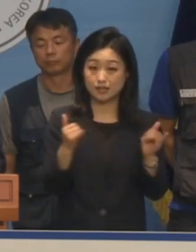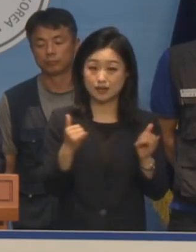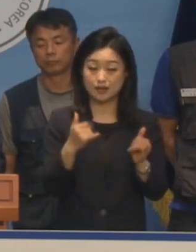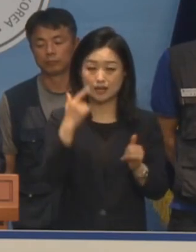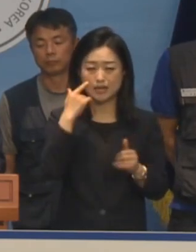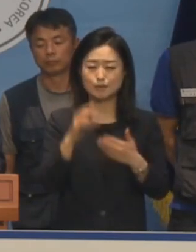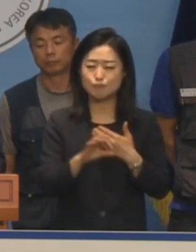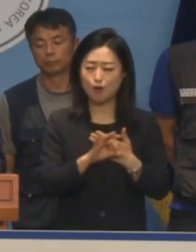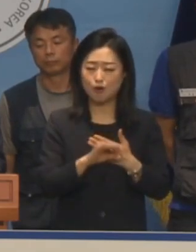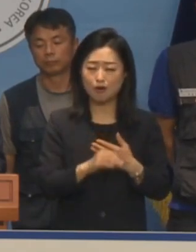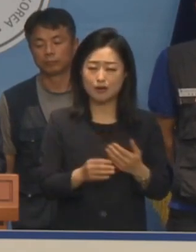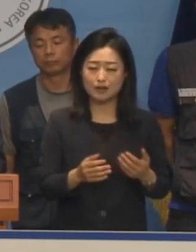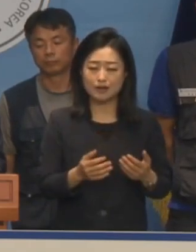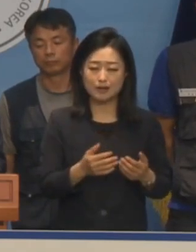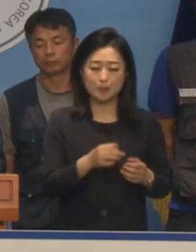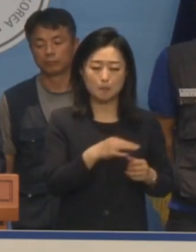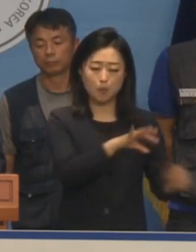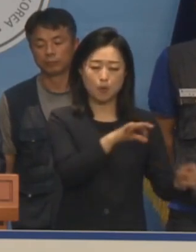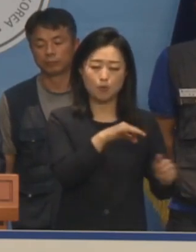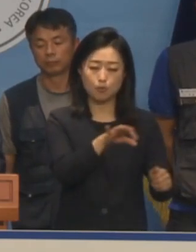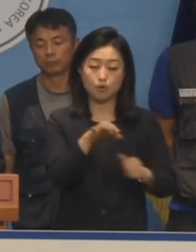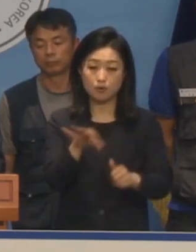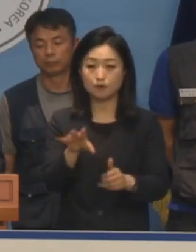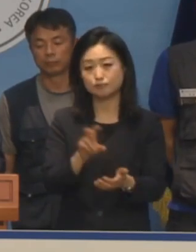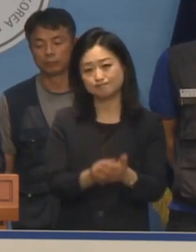것은 부당노동행위 소지마저